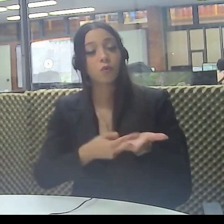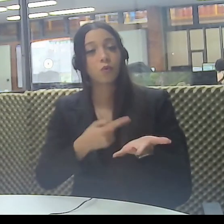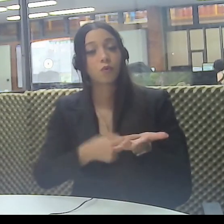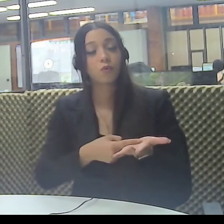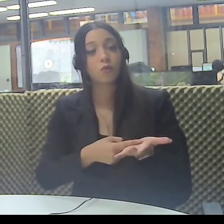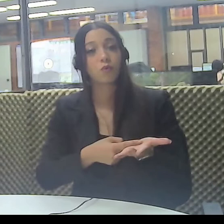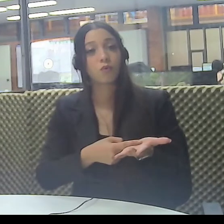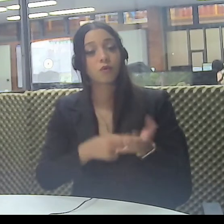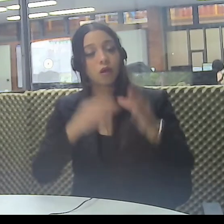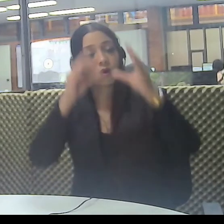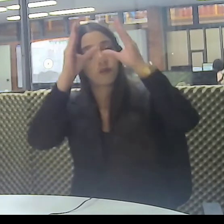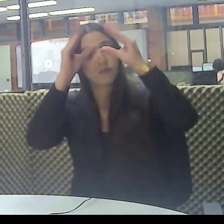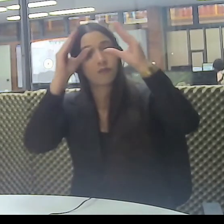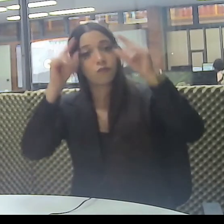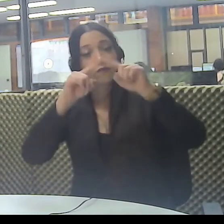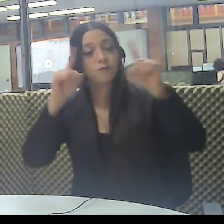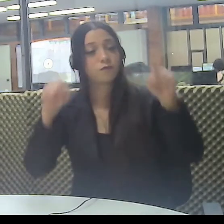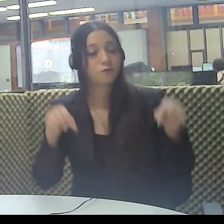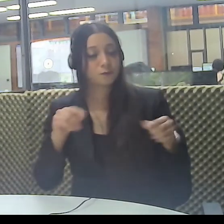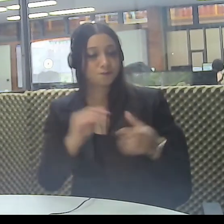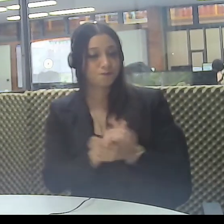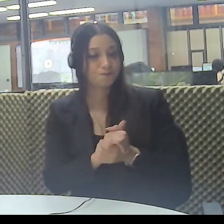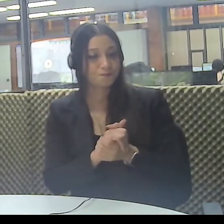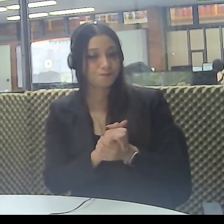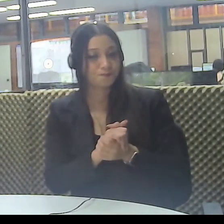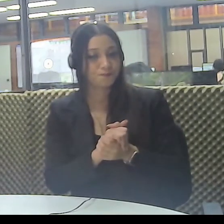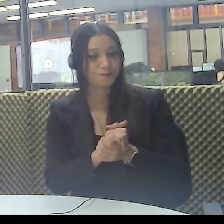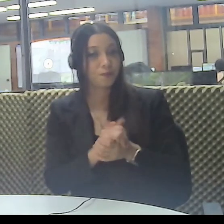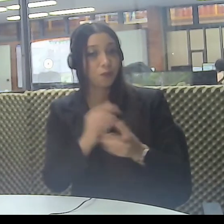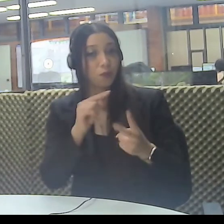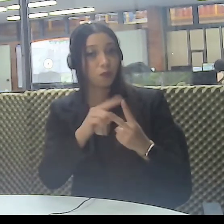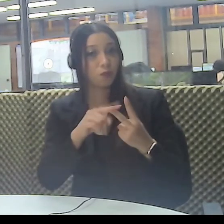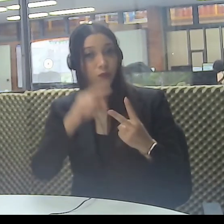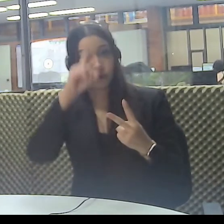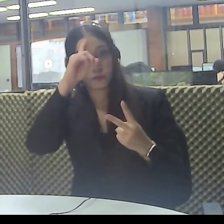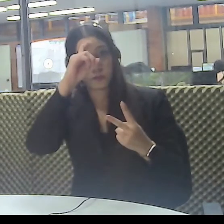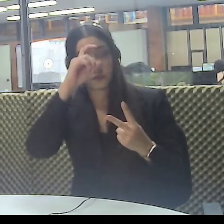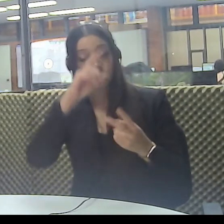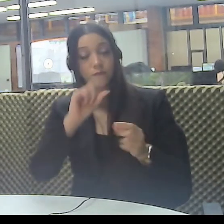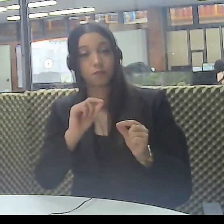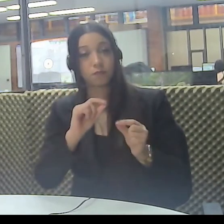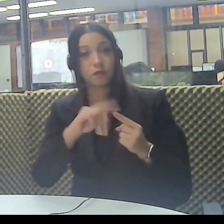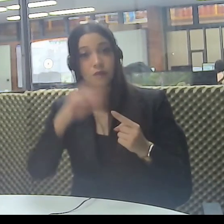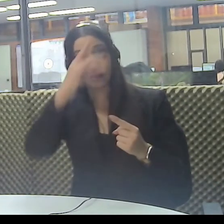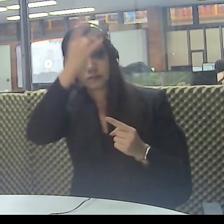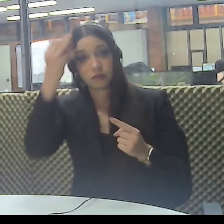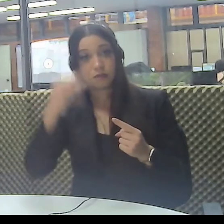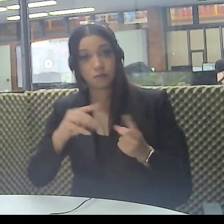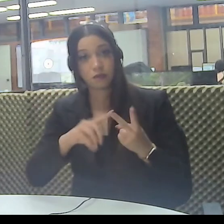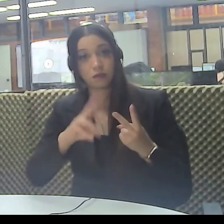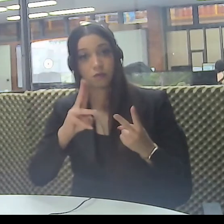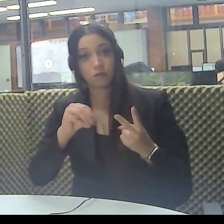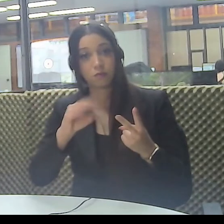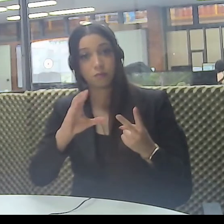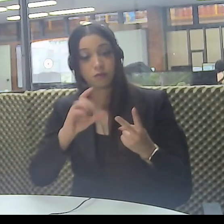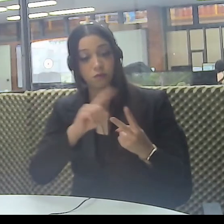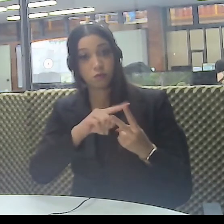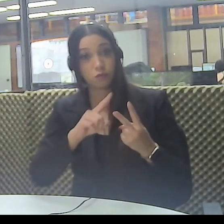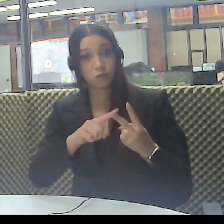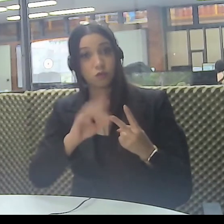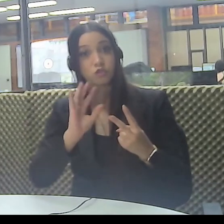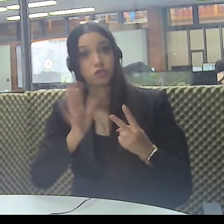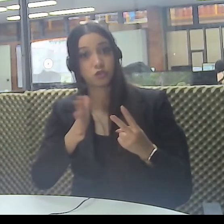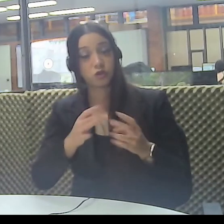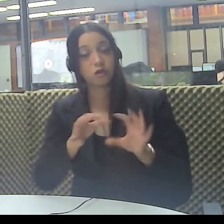combinado e tranquilizado para o servidor? Esses dois hospitais, Santa Marta e o MC, nessa ordem, já